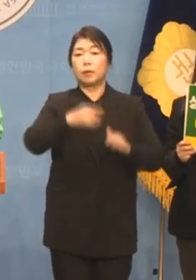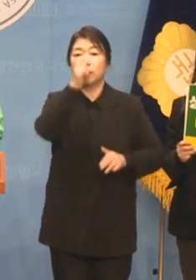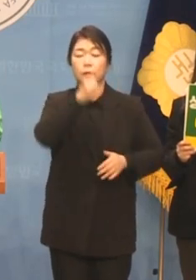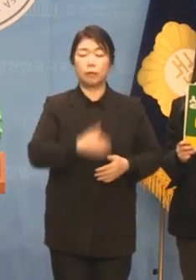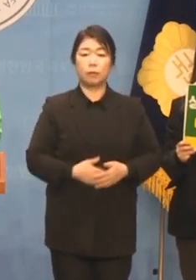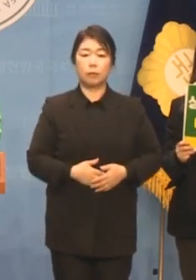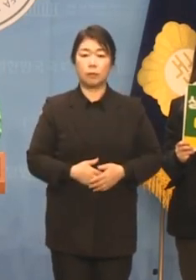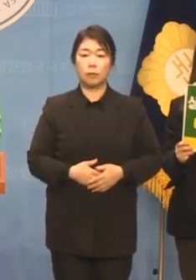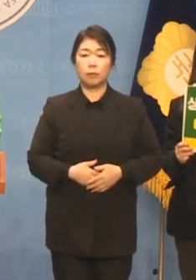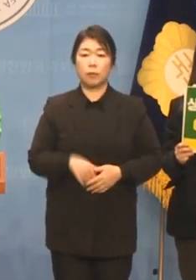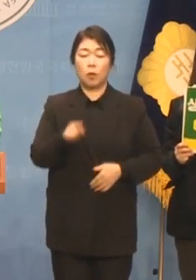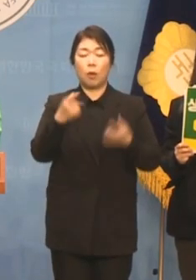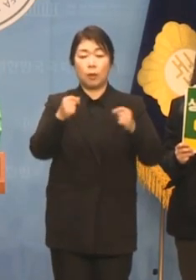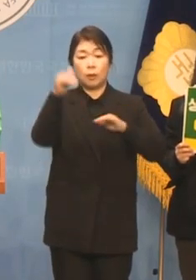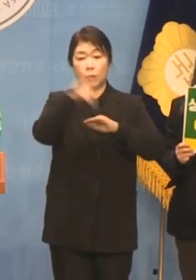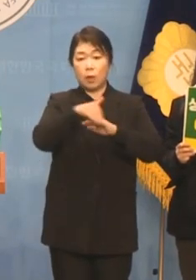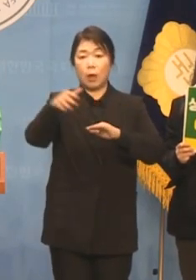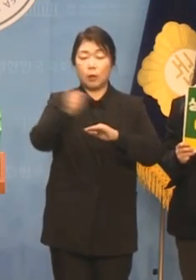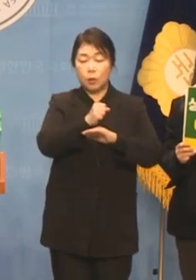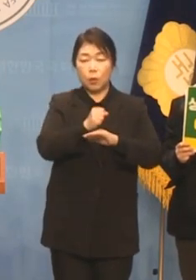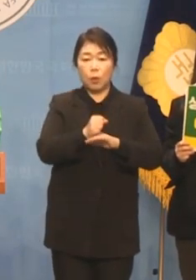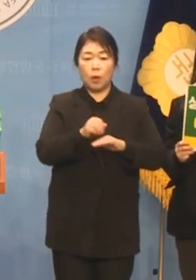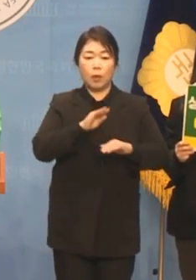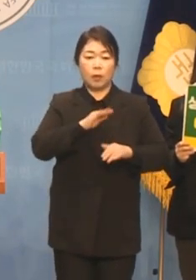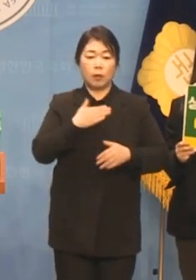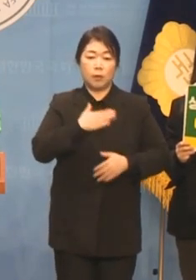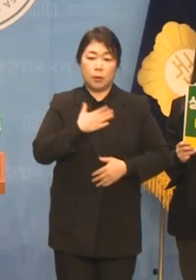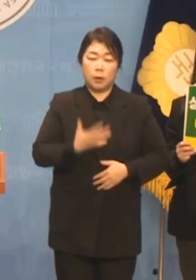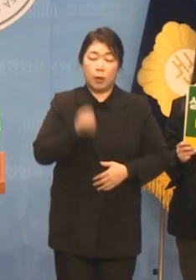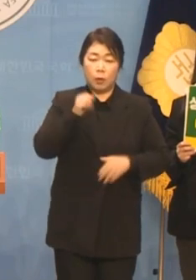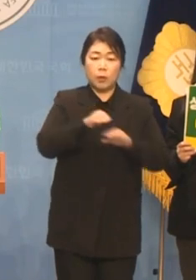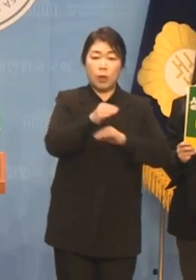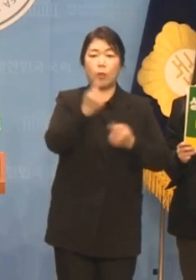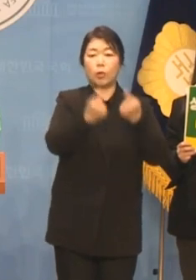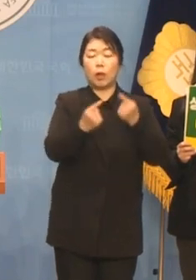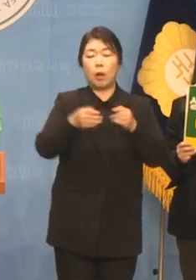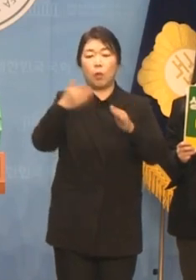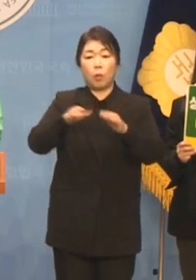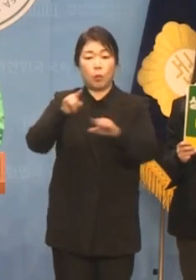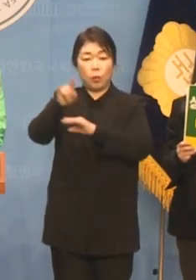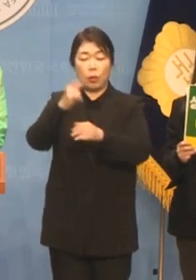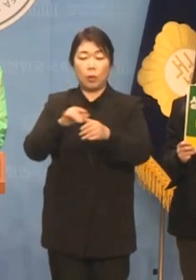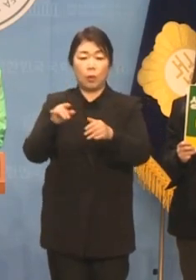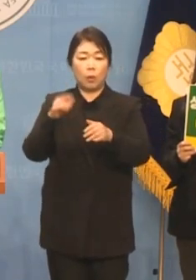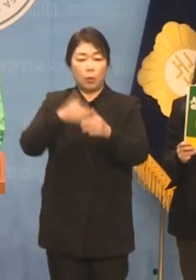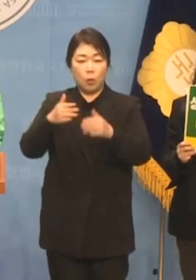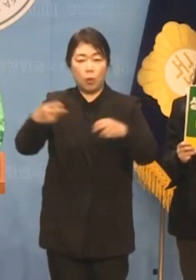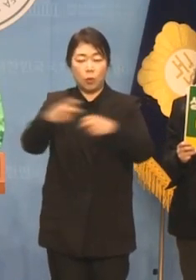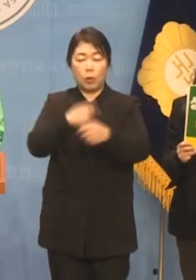정당이 정책들로 가용 비행기보다 교통이 더 한라